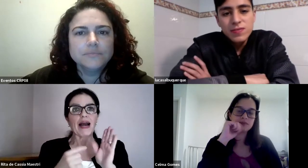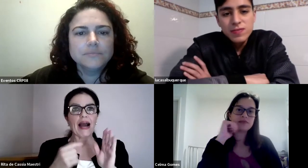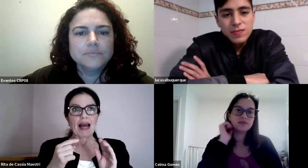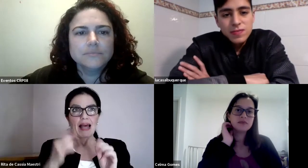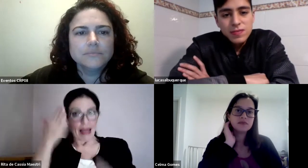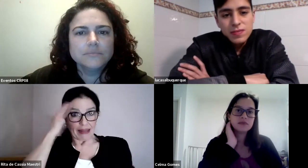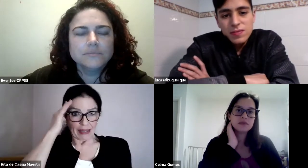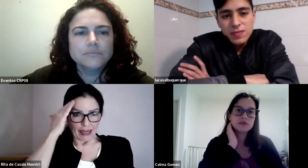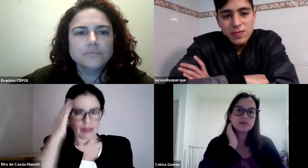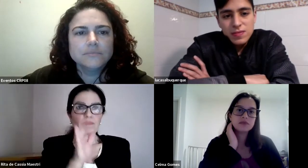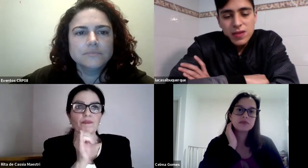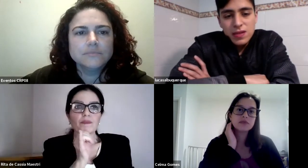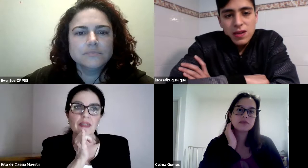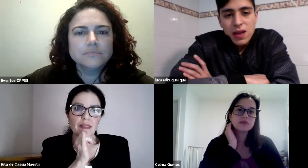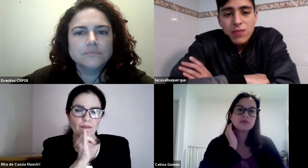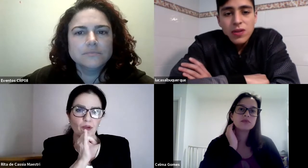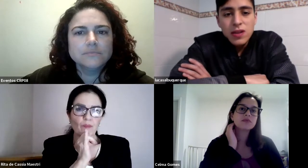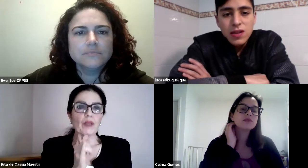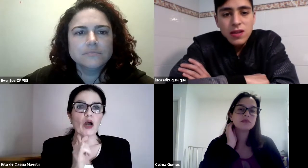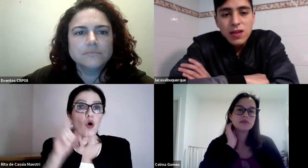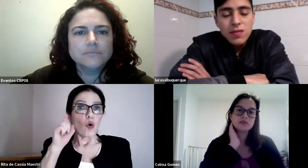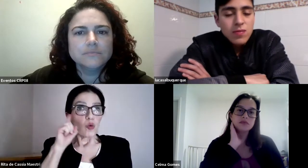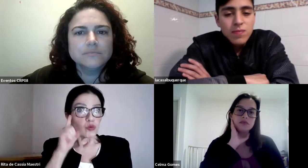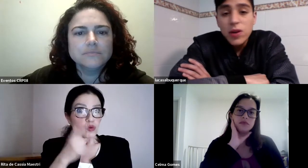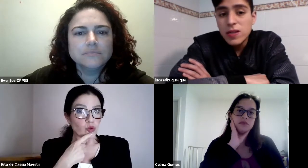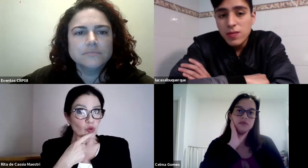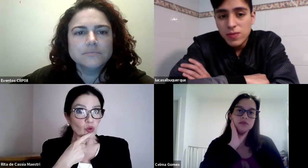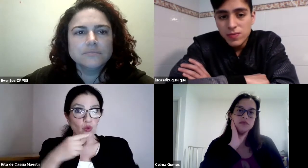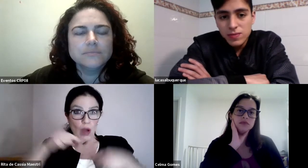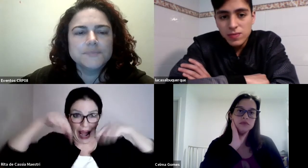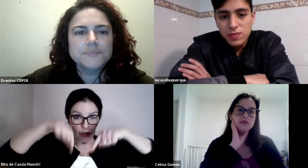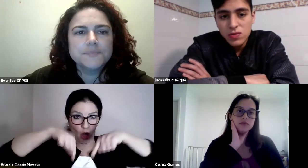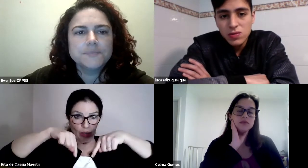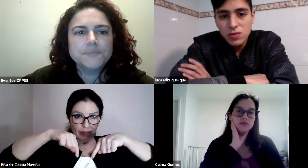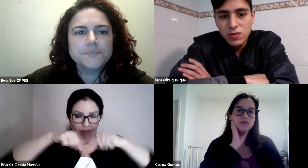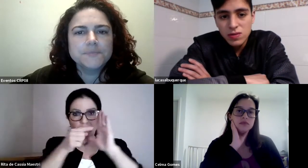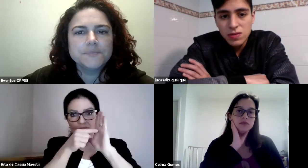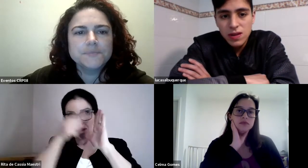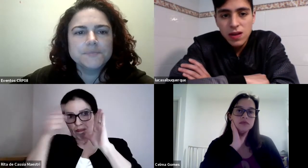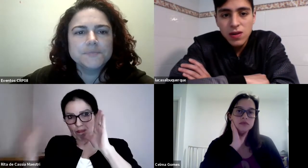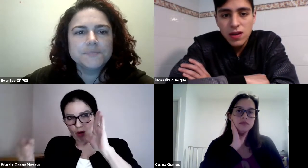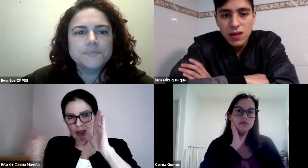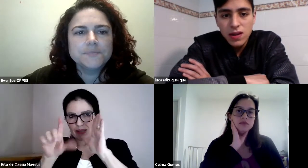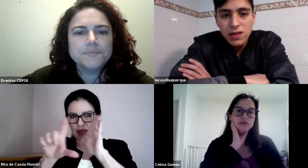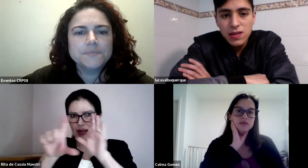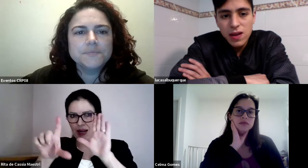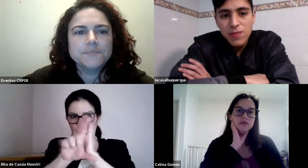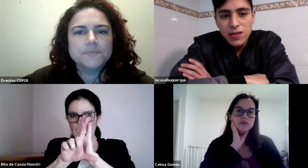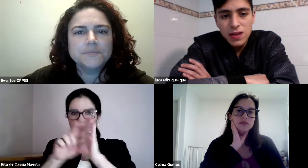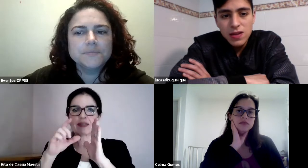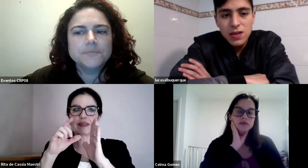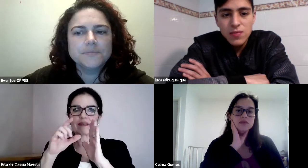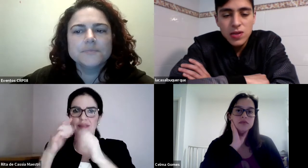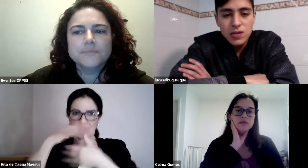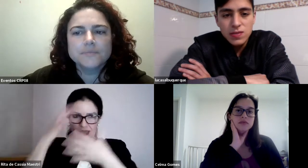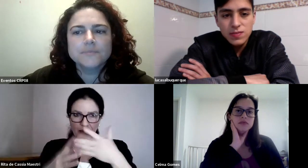Importante, é importante entender, por exemplo, o surdo, agora, né? Após a